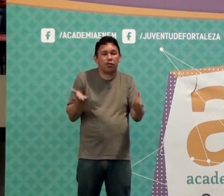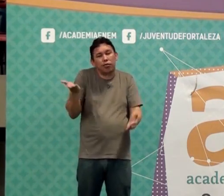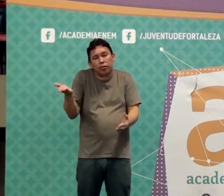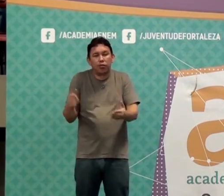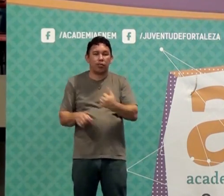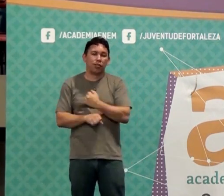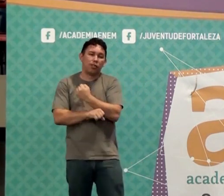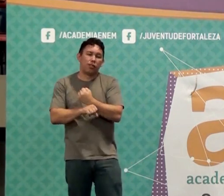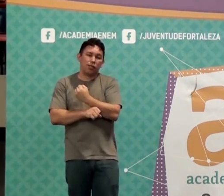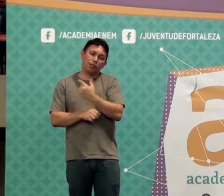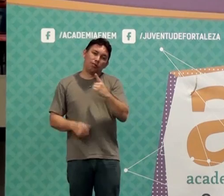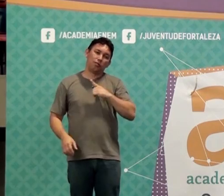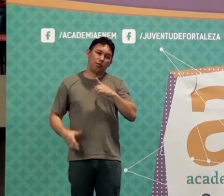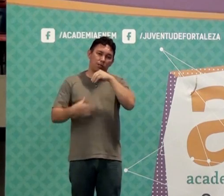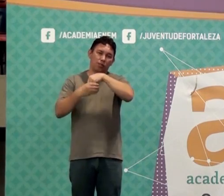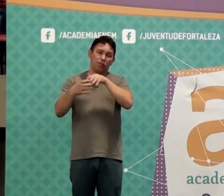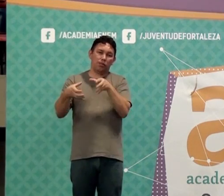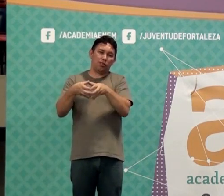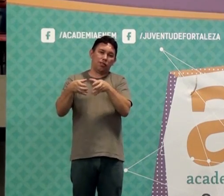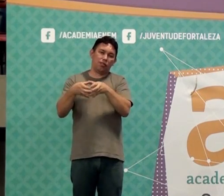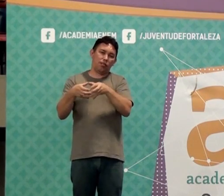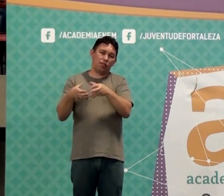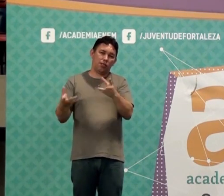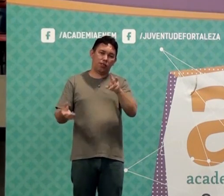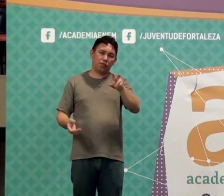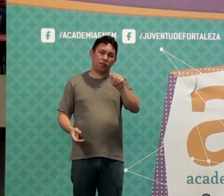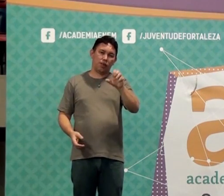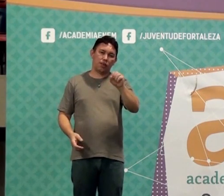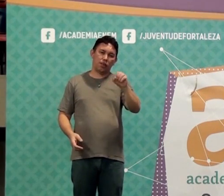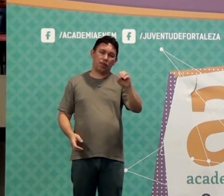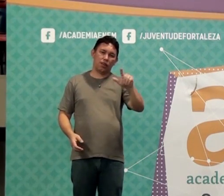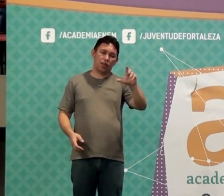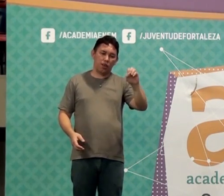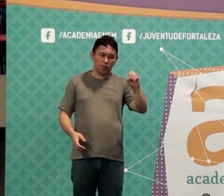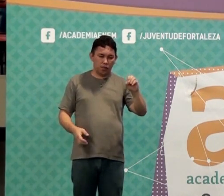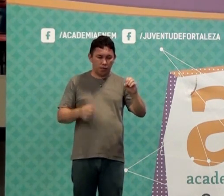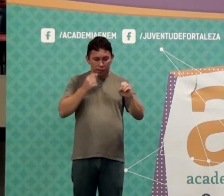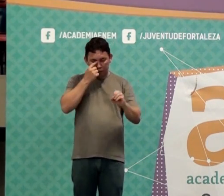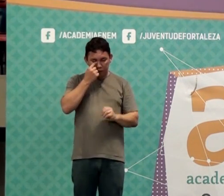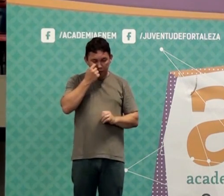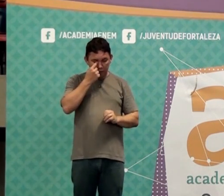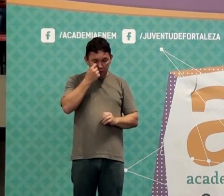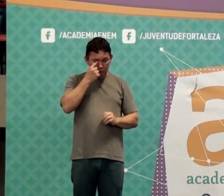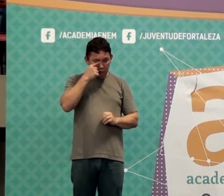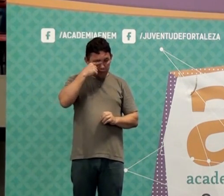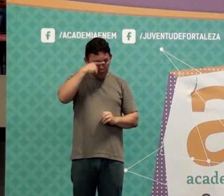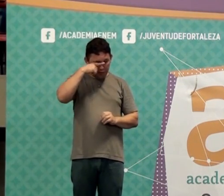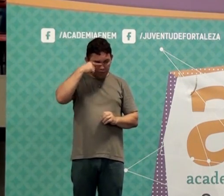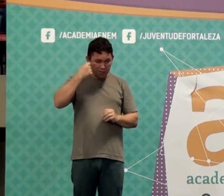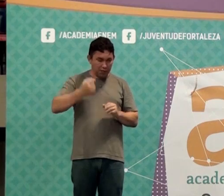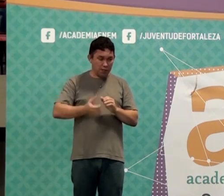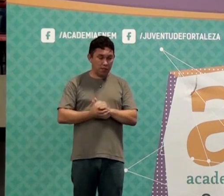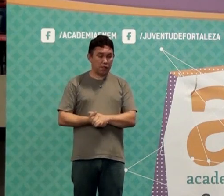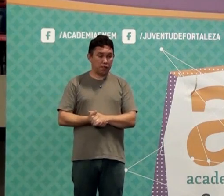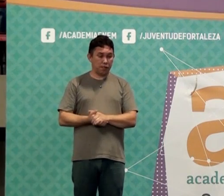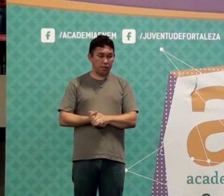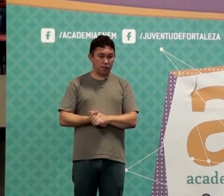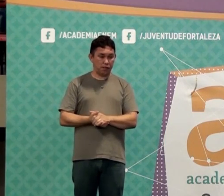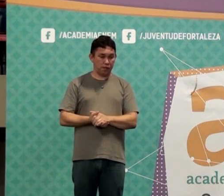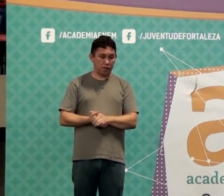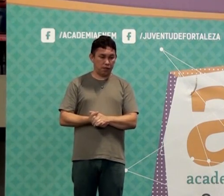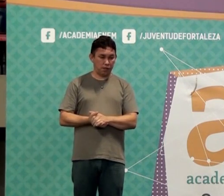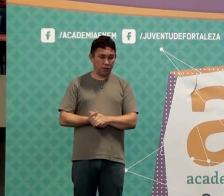se acontecer, provavelmente o pessoal ia morrer mesmo. Até acontecer, ele trabalha? Não.